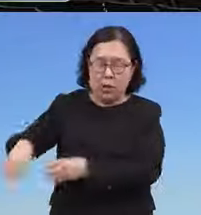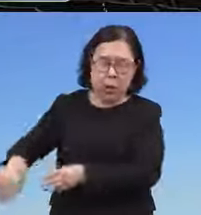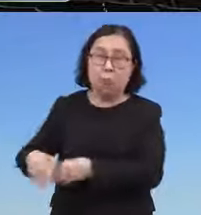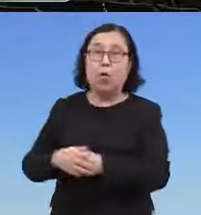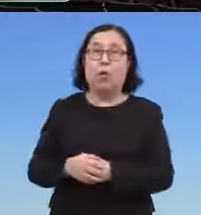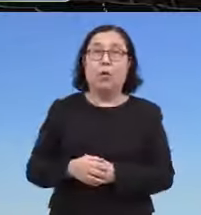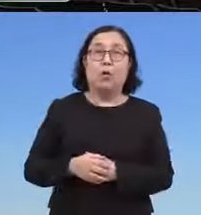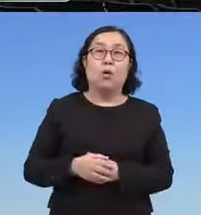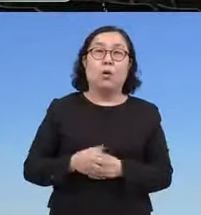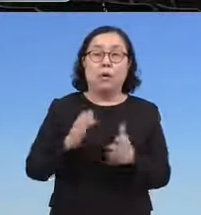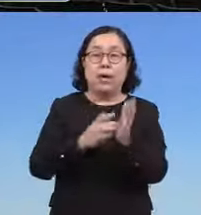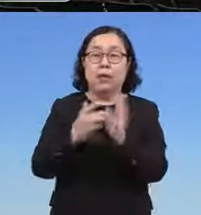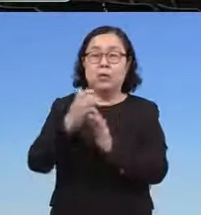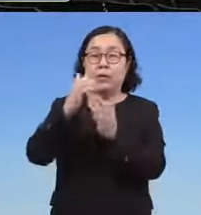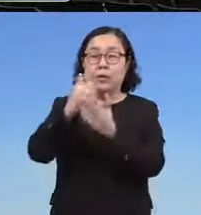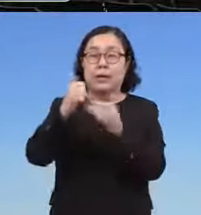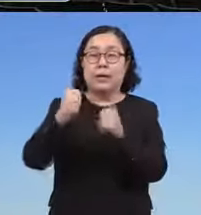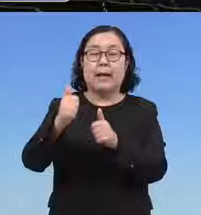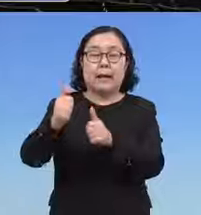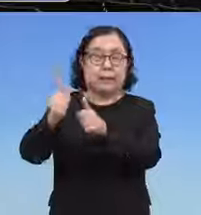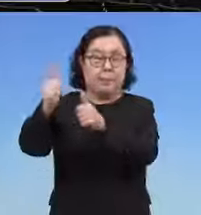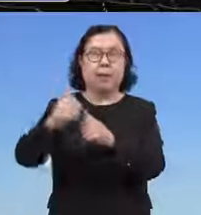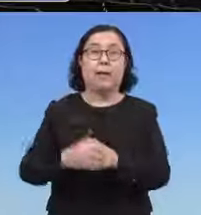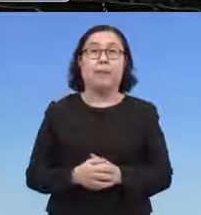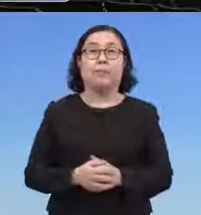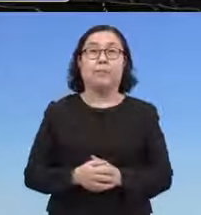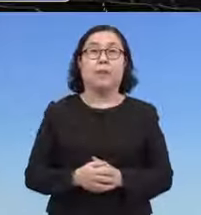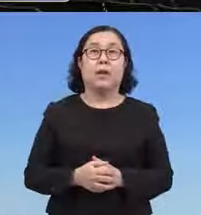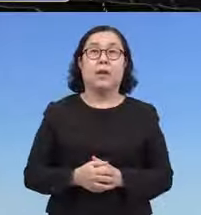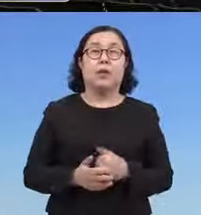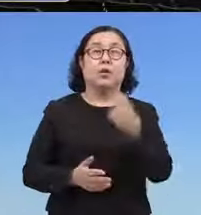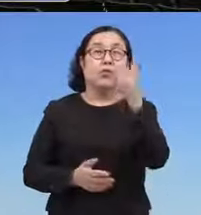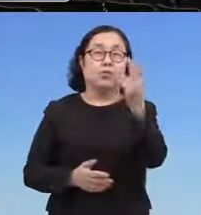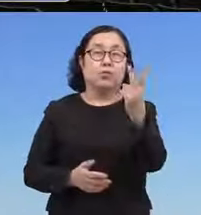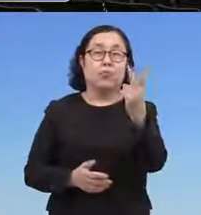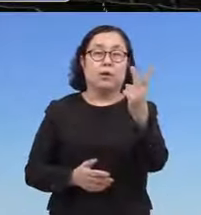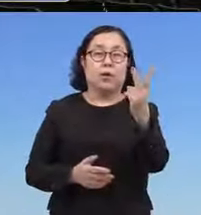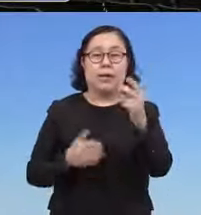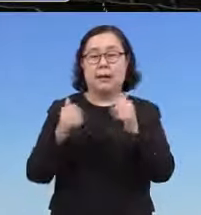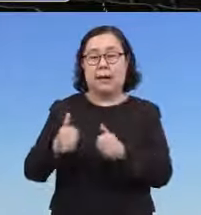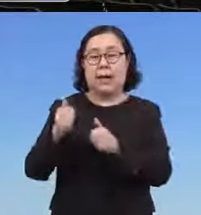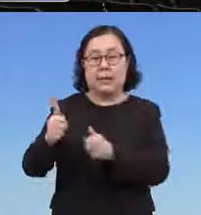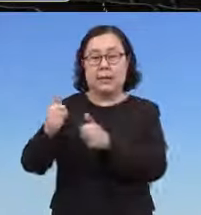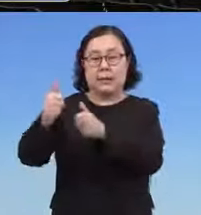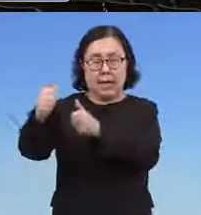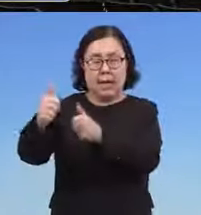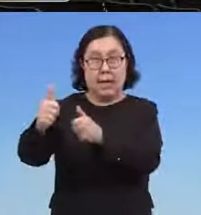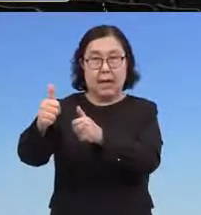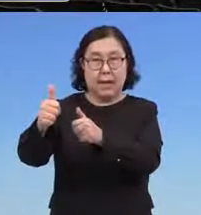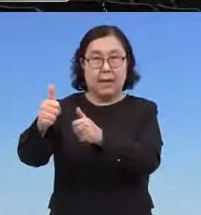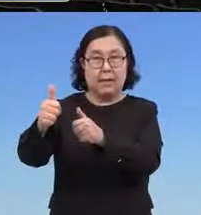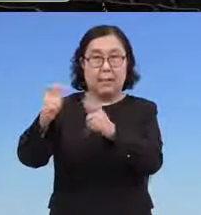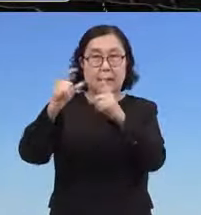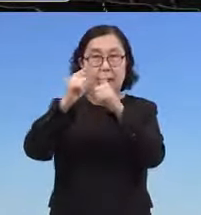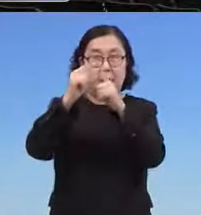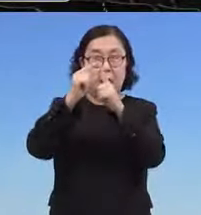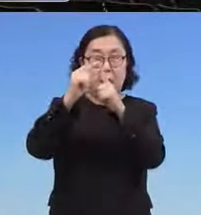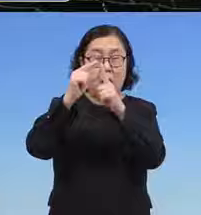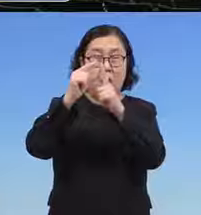세베대를 품꾼들과 함께 배에 버려두고 예수를 따라가니라. 여러분, 여기 나오는 이 두 차례에 걸친